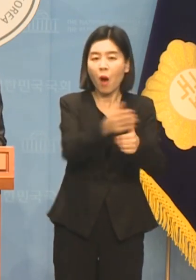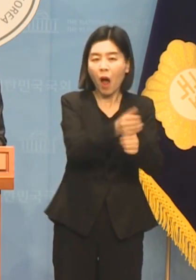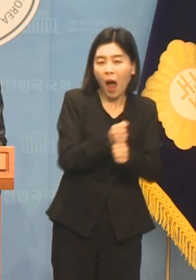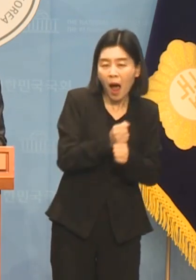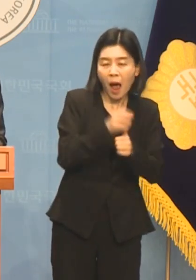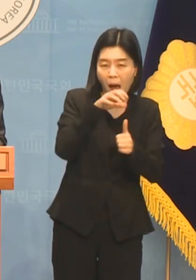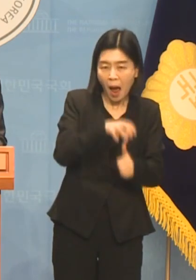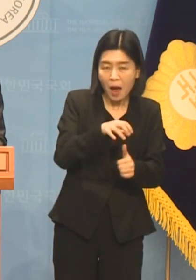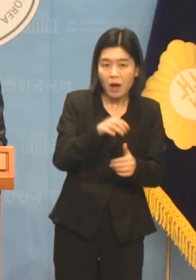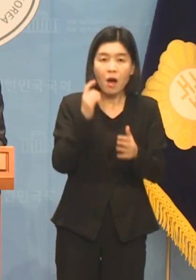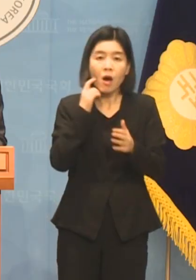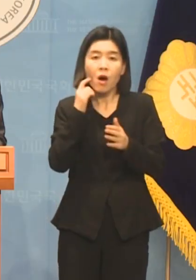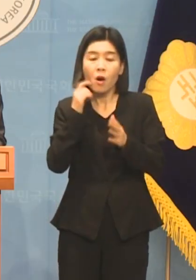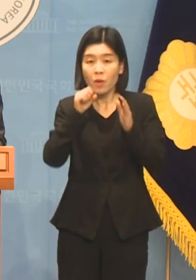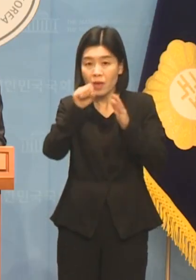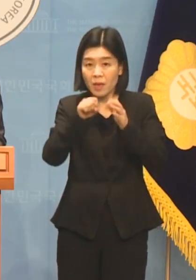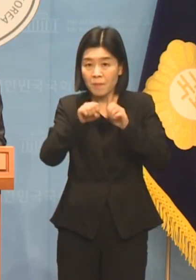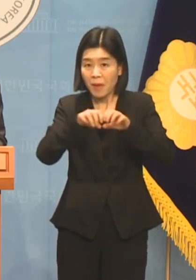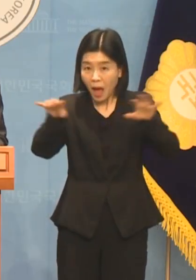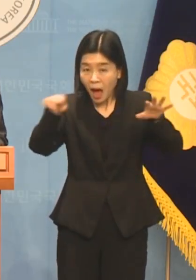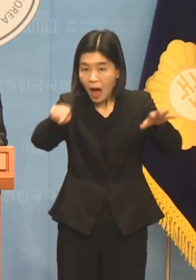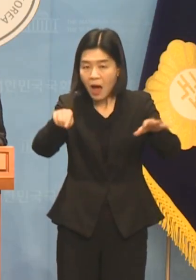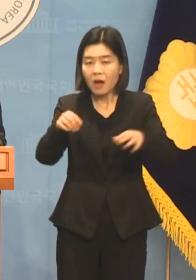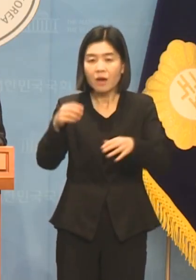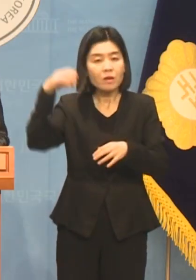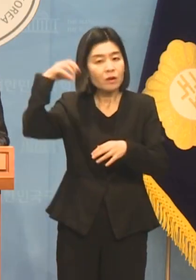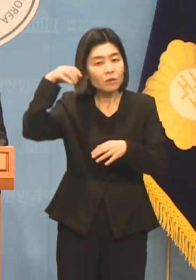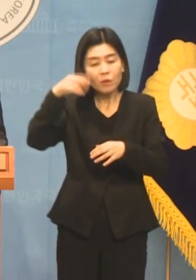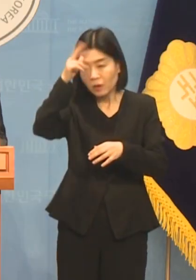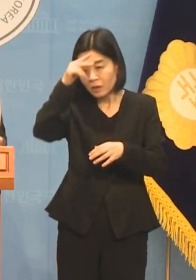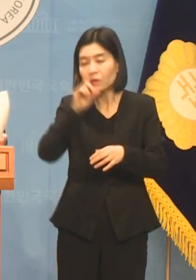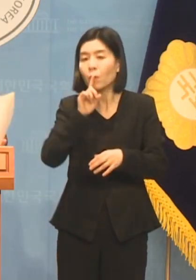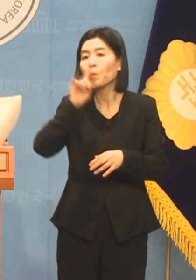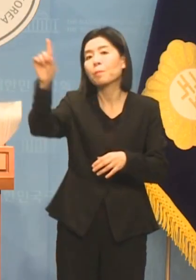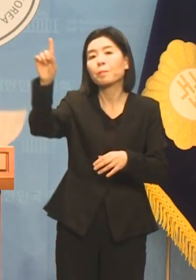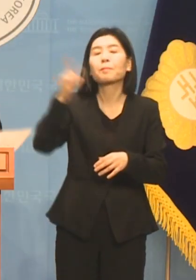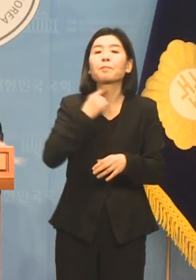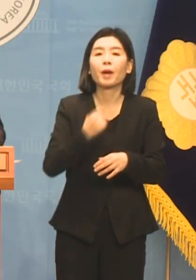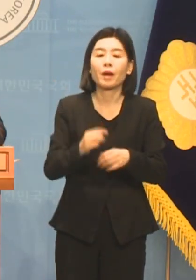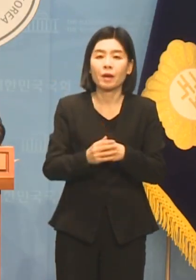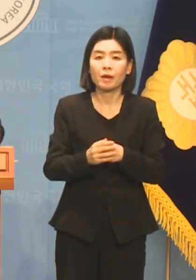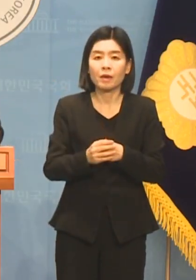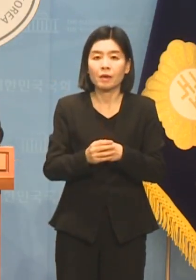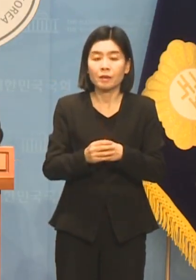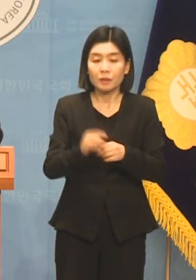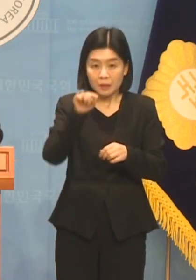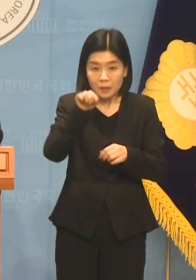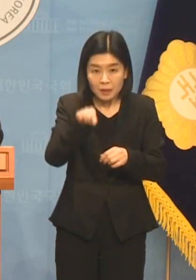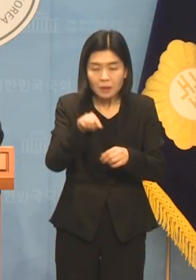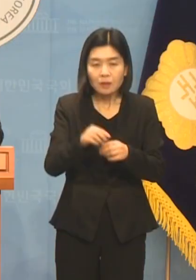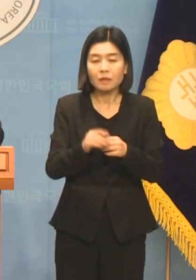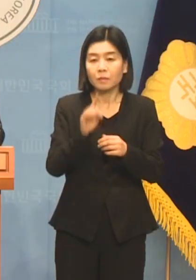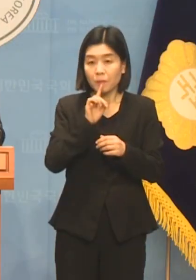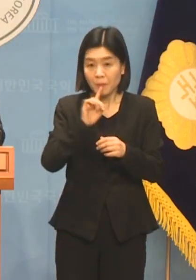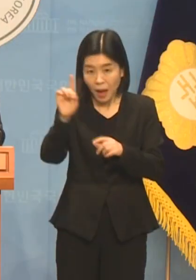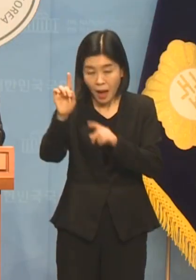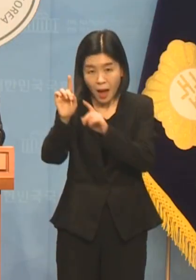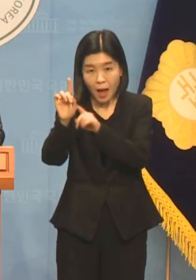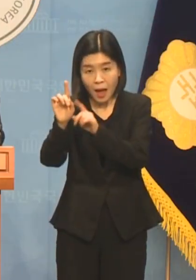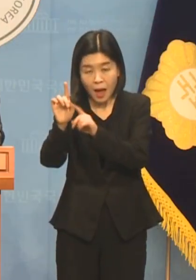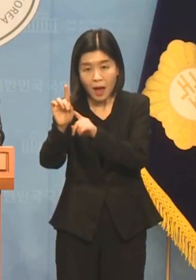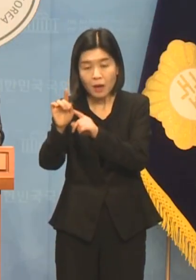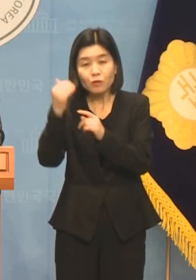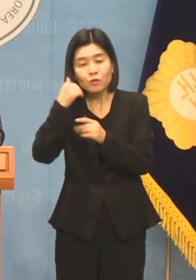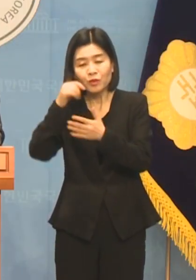것으로 판단하여 영등포 경찰서에 고발 조치한 바 있습니다. 해당 사건은 피고발인 겸 허겸